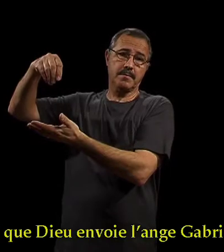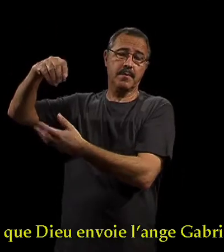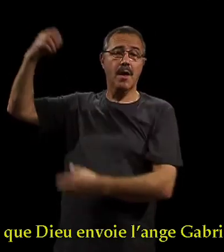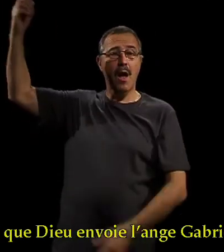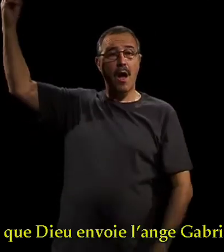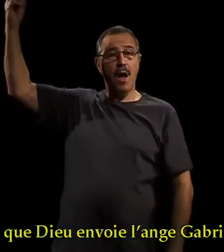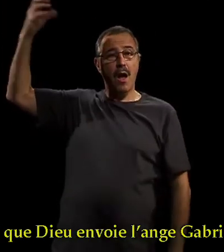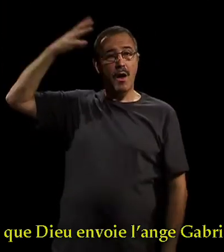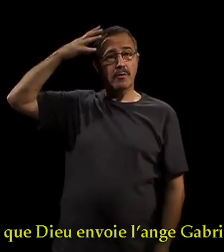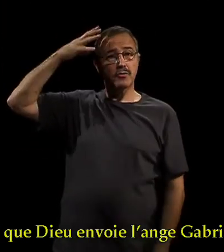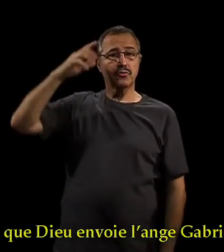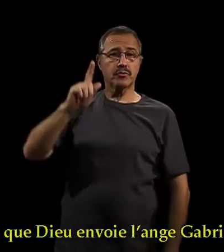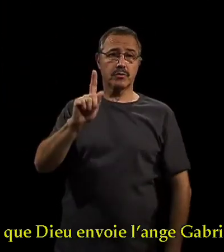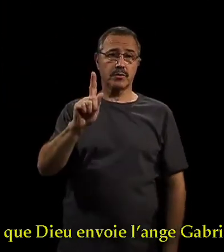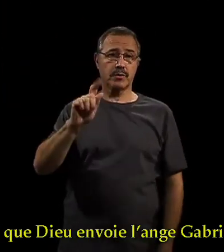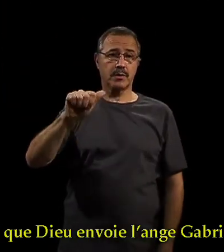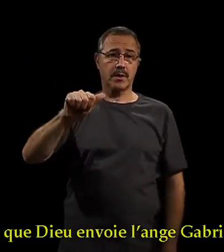Galilée appelée Nazareth.